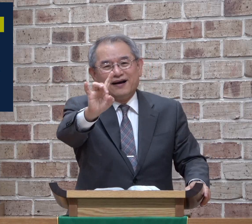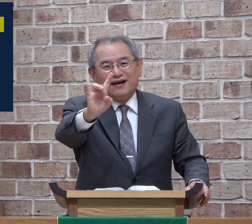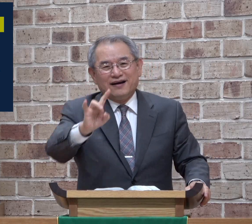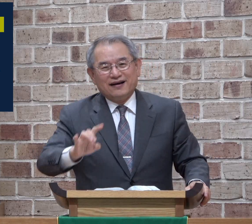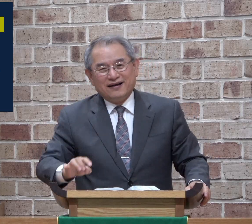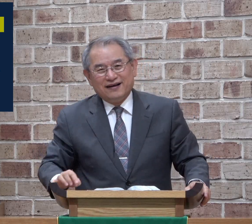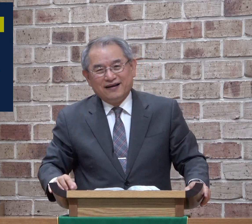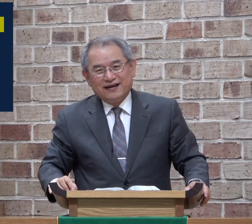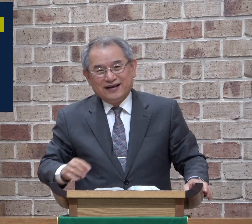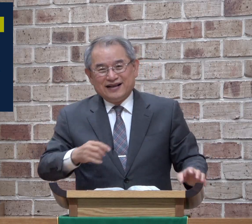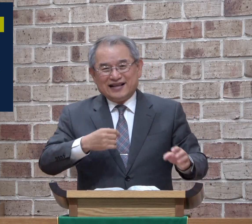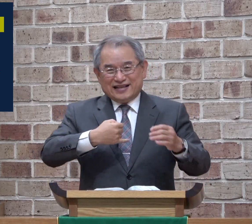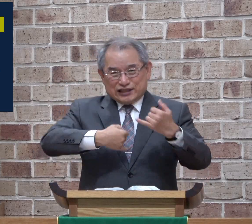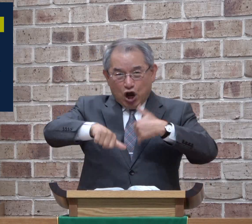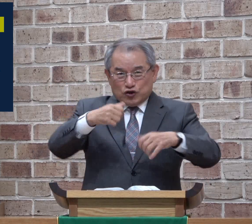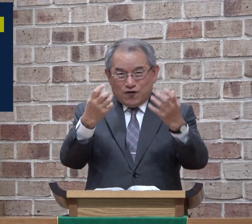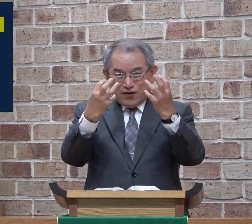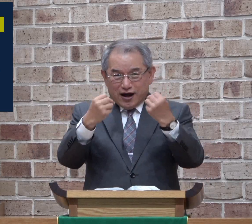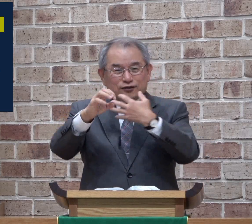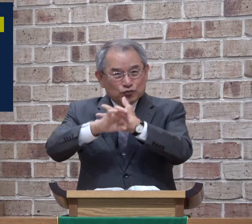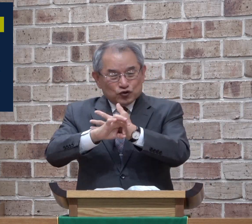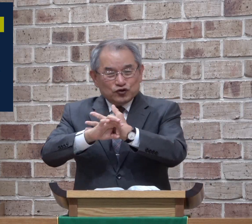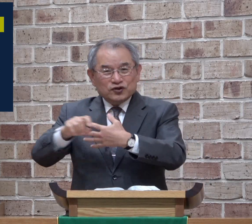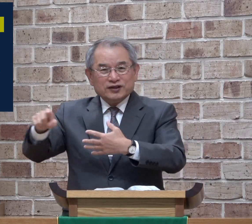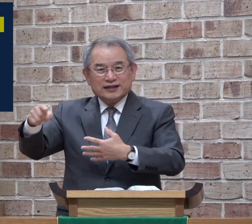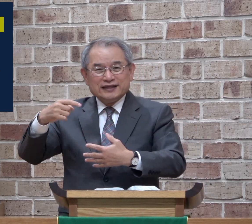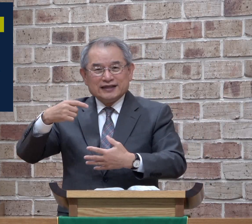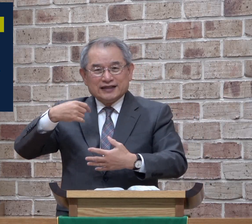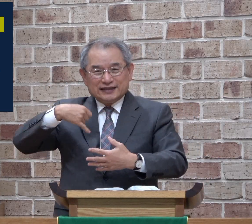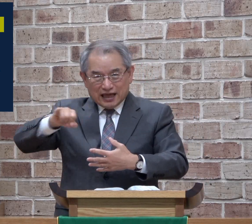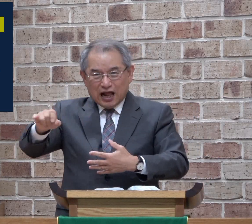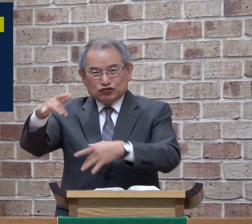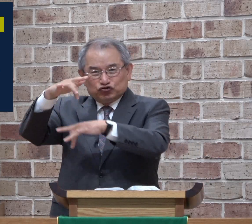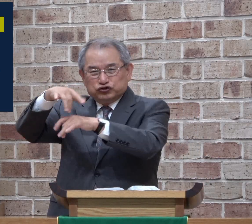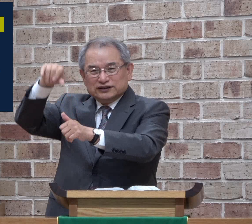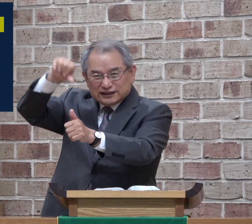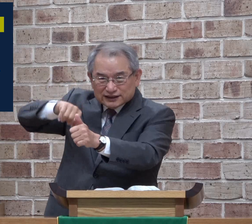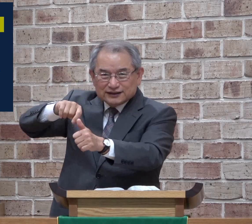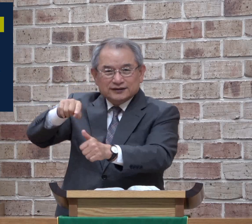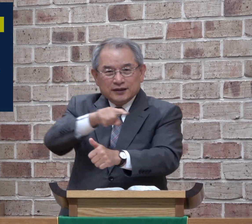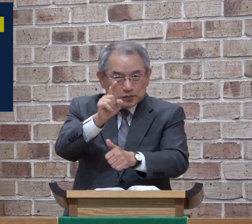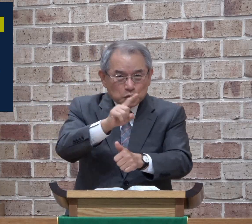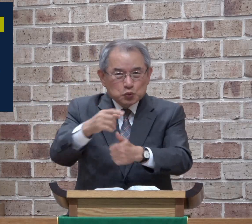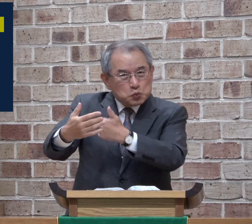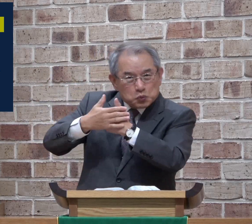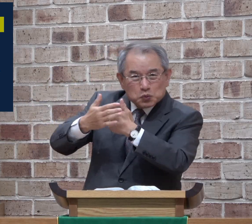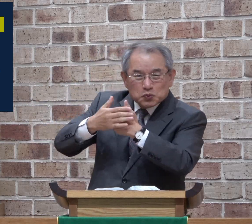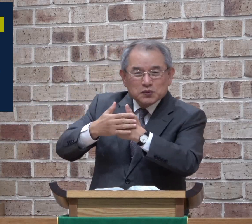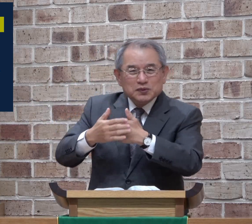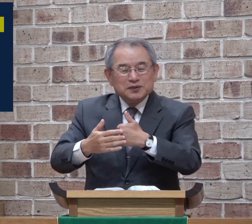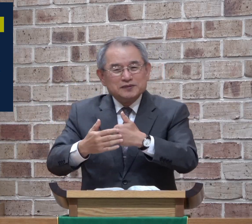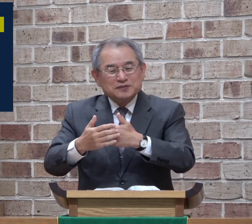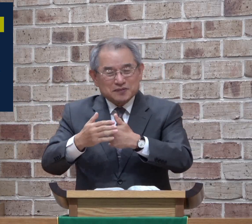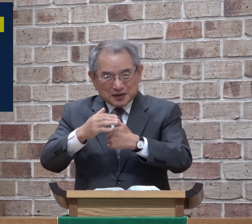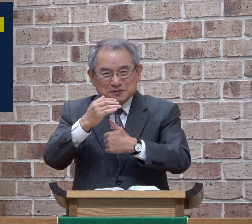외동딸이었고요. 어린 딸. 많은 자녀 중에 한 사람이 아니라 많은 자녀가 있는데 그중 딸 하나가 귀신 들렸던 것이